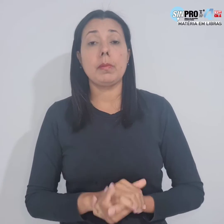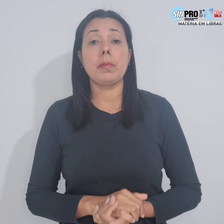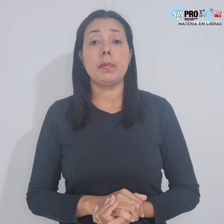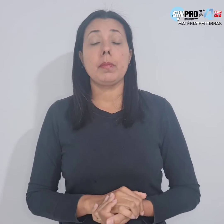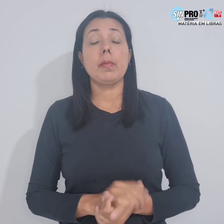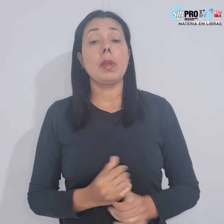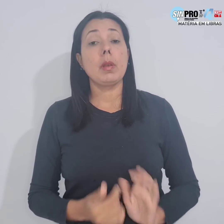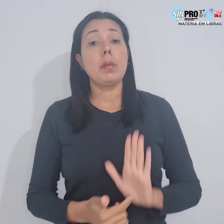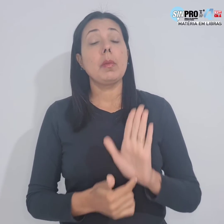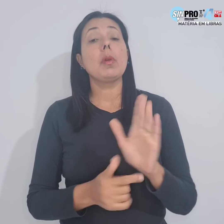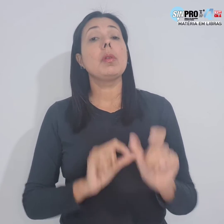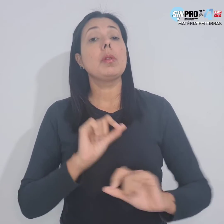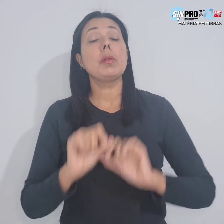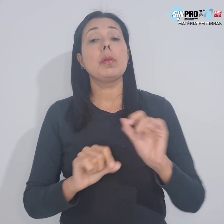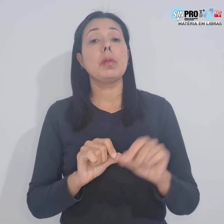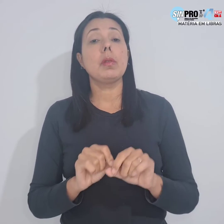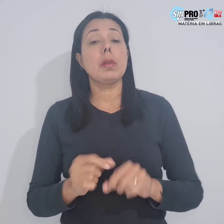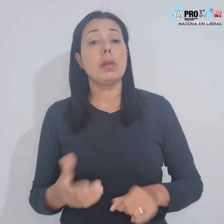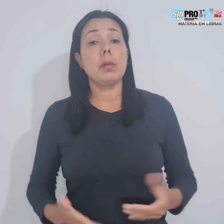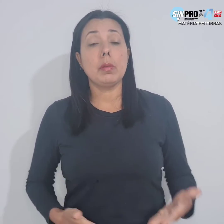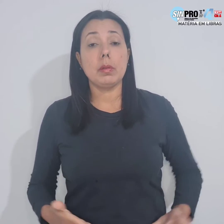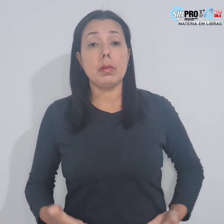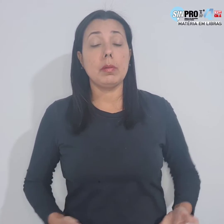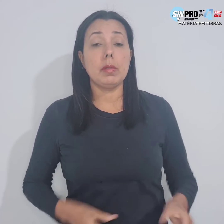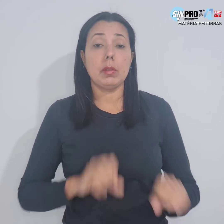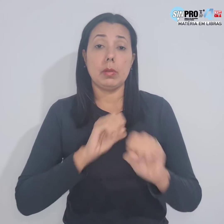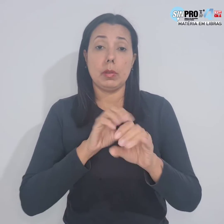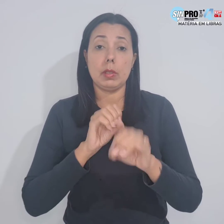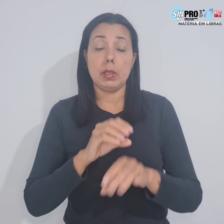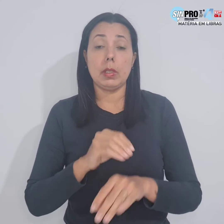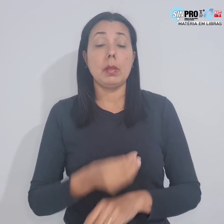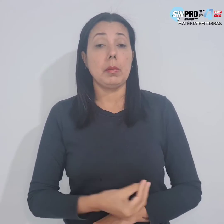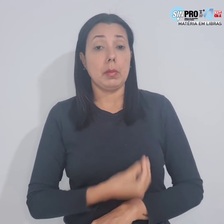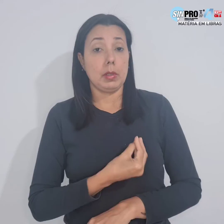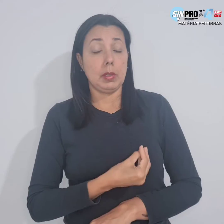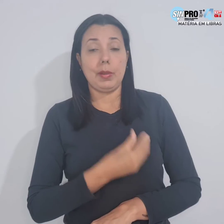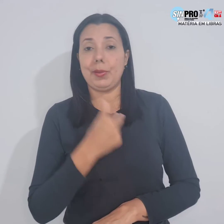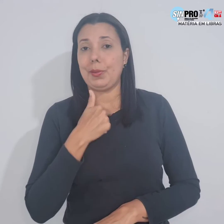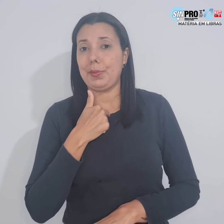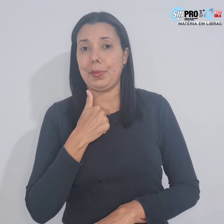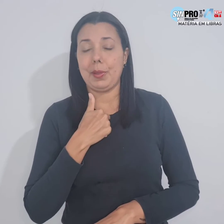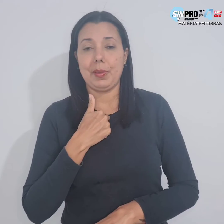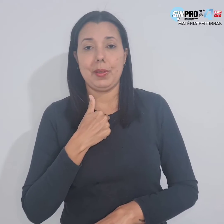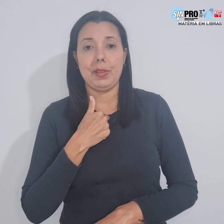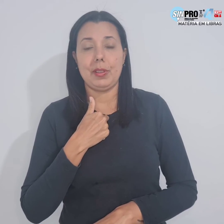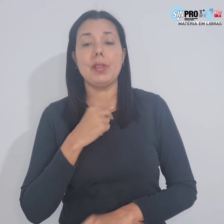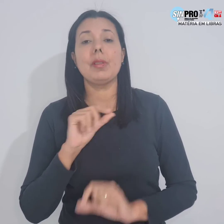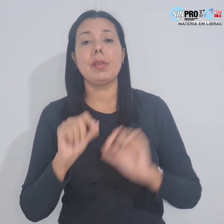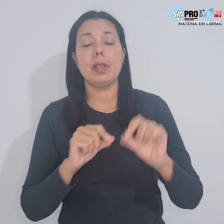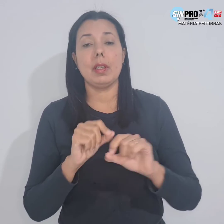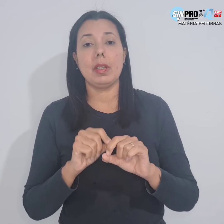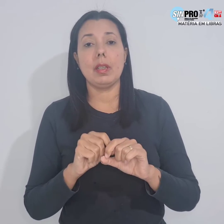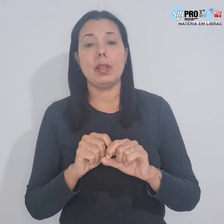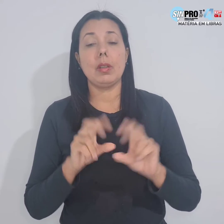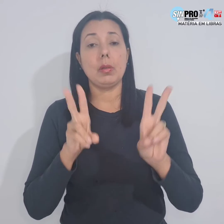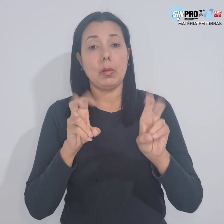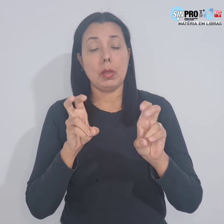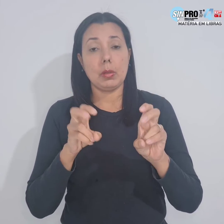mostra que o serviço do ensino presencial não pode ser enquadrado nos termos da